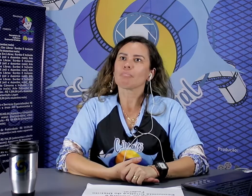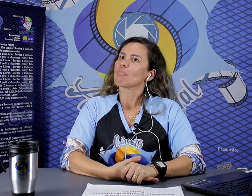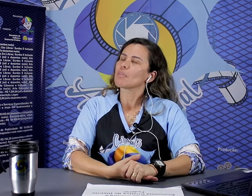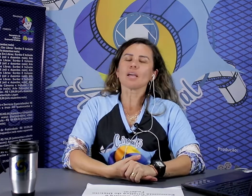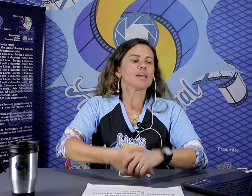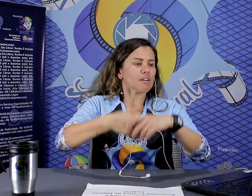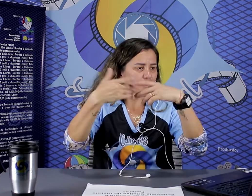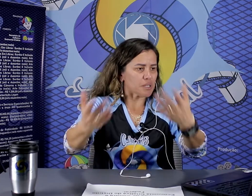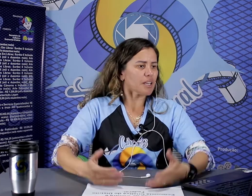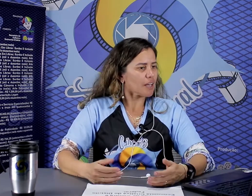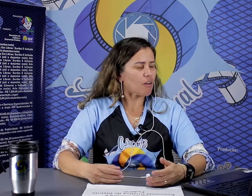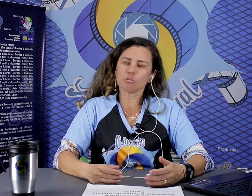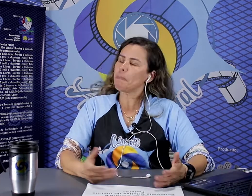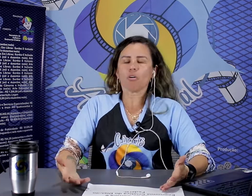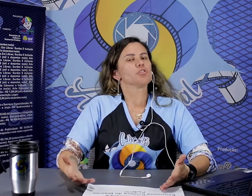E aí a família, né, ó, não pode.